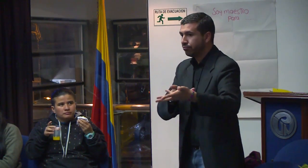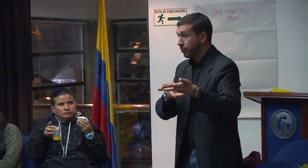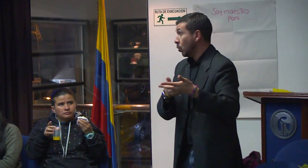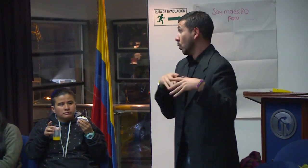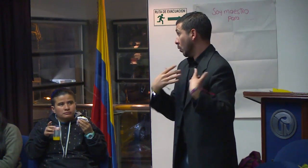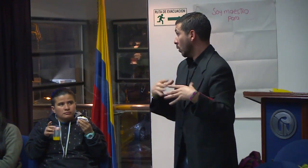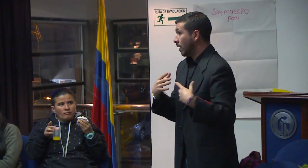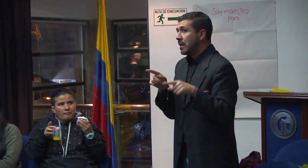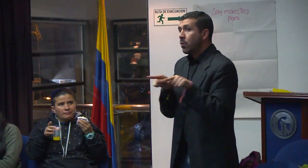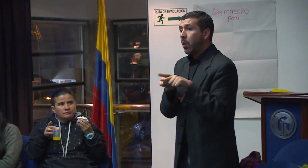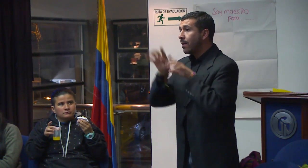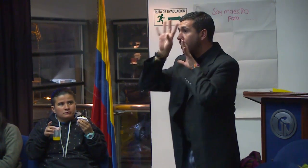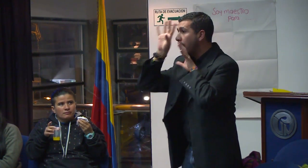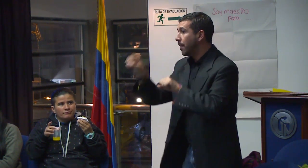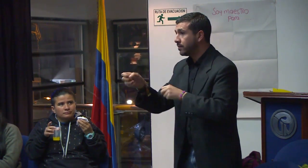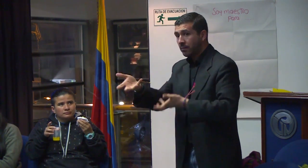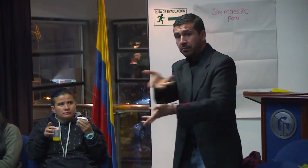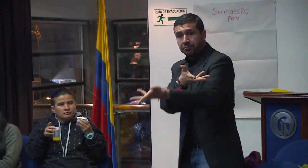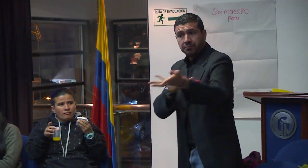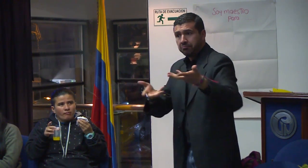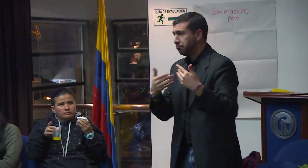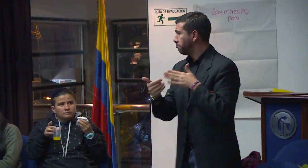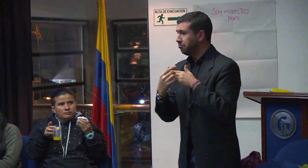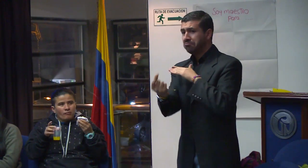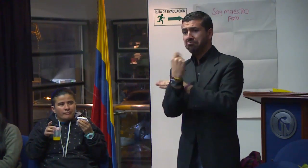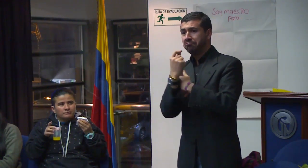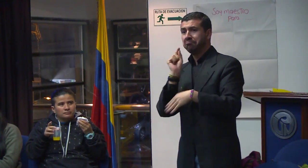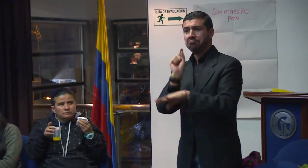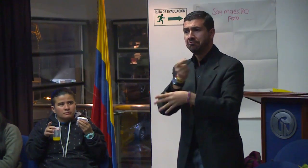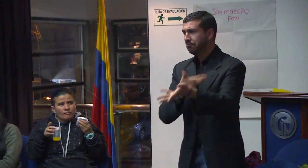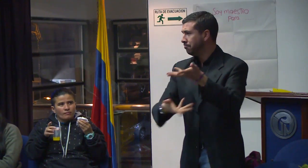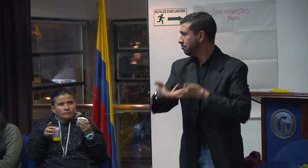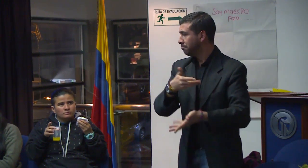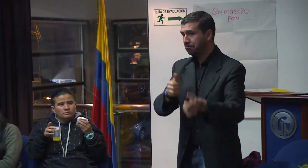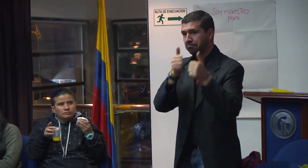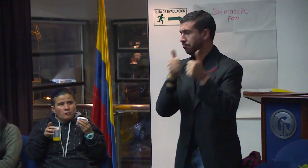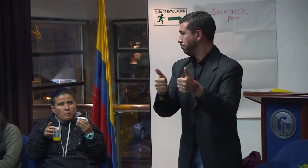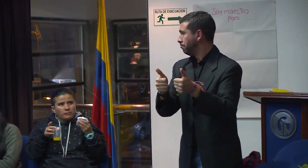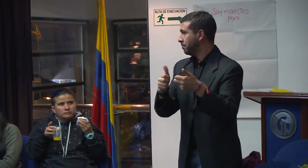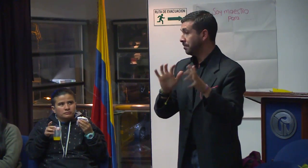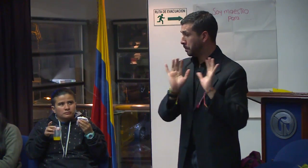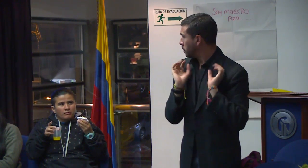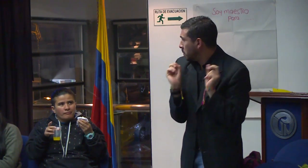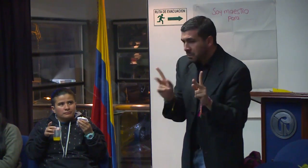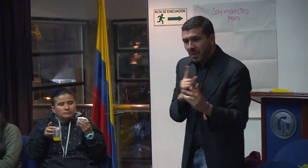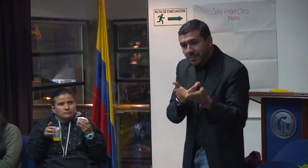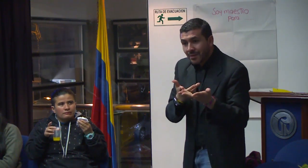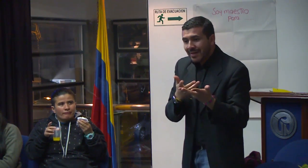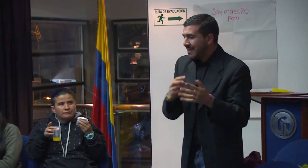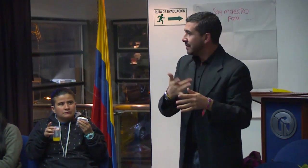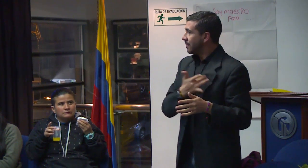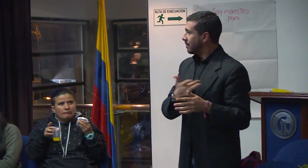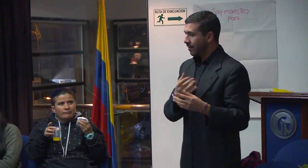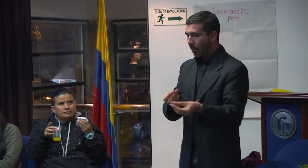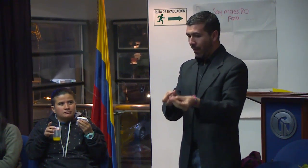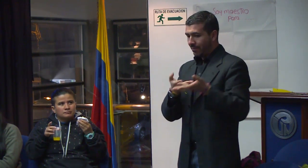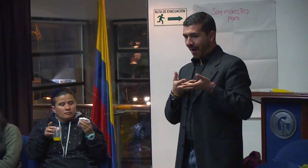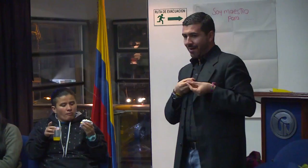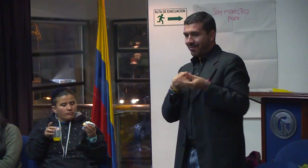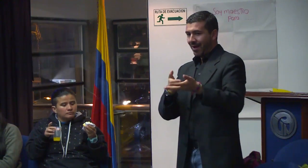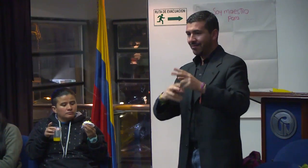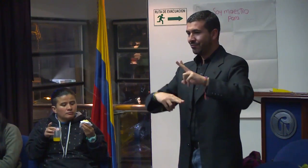¿sí? Yo expreso mis ideas, ellos también, hay una capacidad de crítica, de argumentación, de discusión,